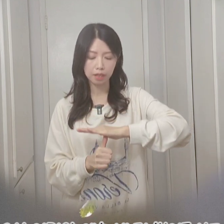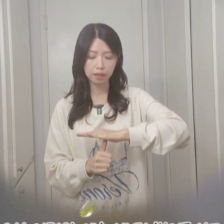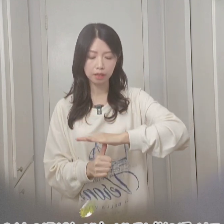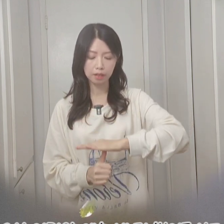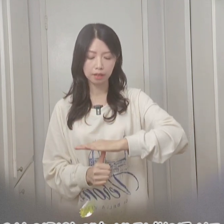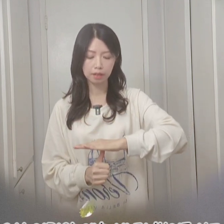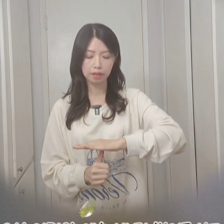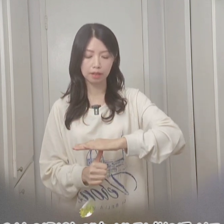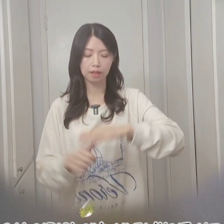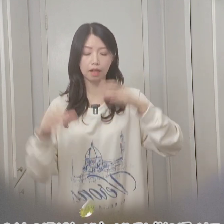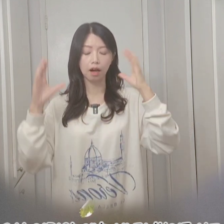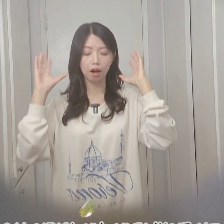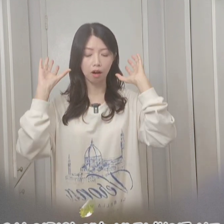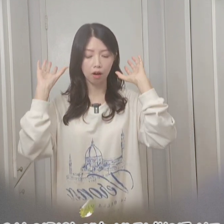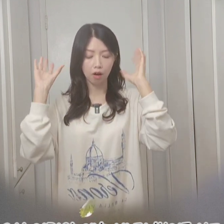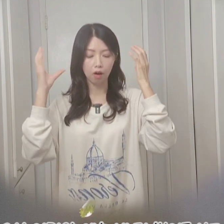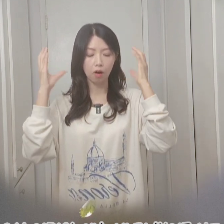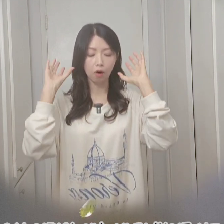참으신